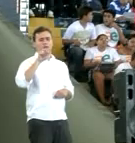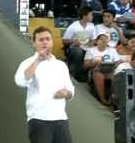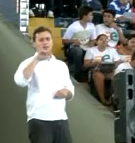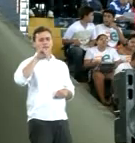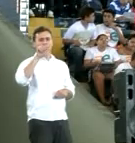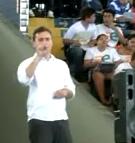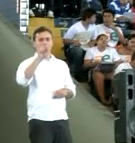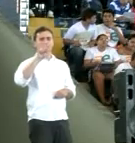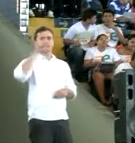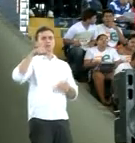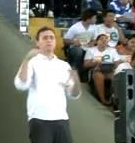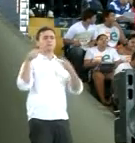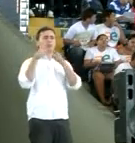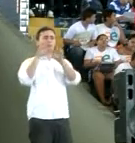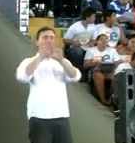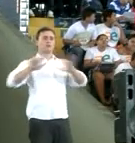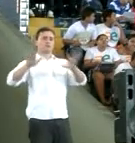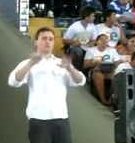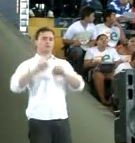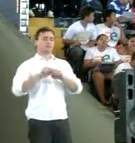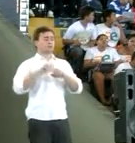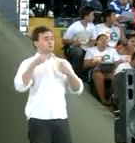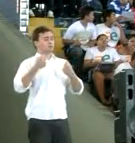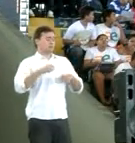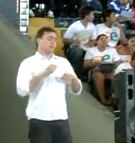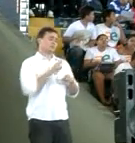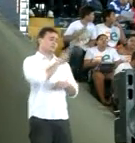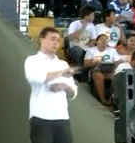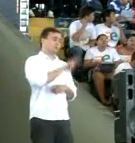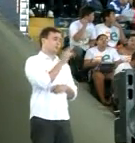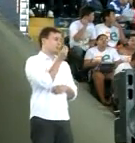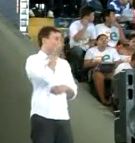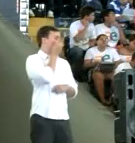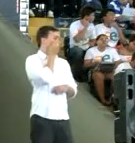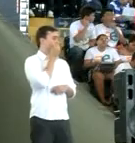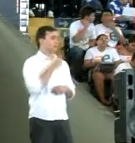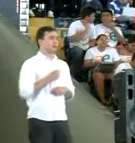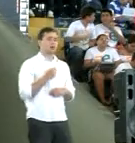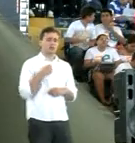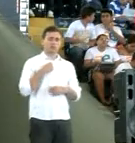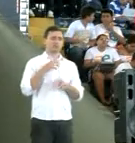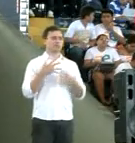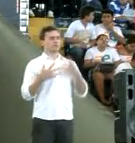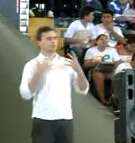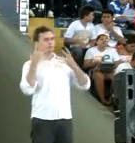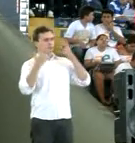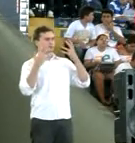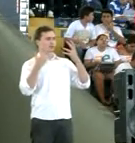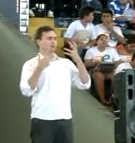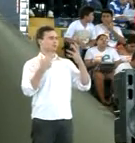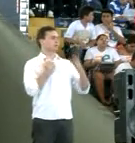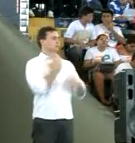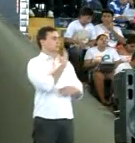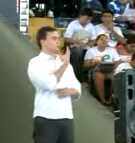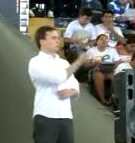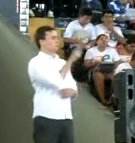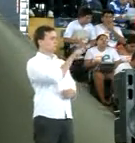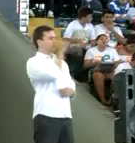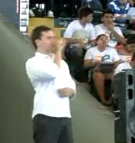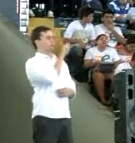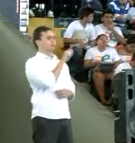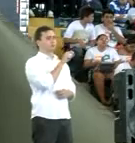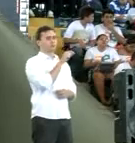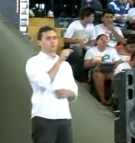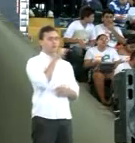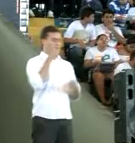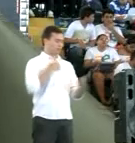satisfação para minha família. Pessoal, foi desse jeito. E hoje eu me orgulho pela escolha que eu fiz, mas naquela época eu não sabia. Eu